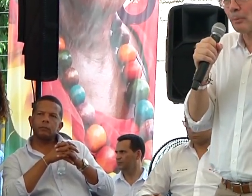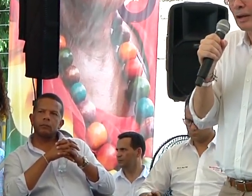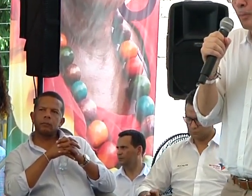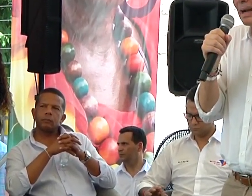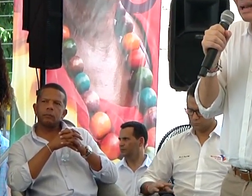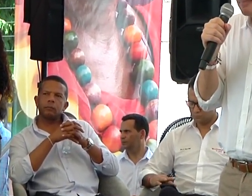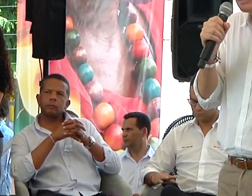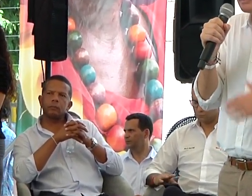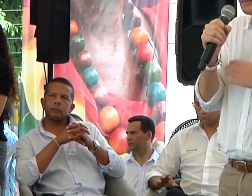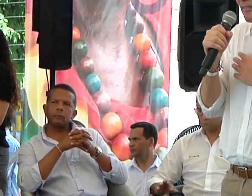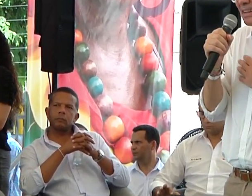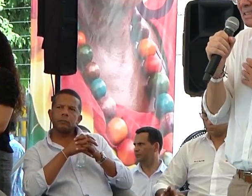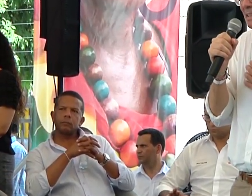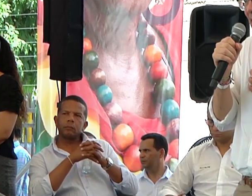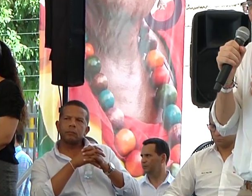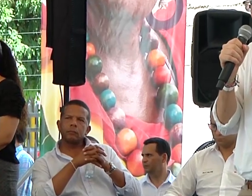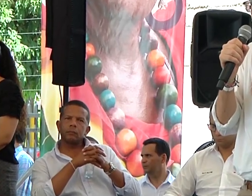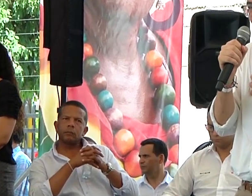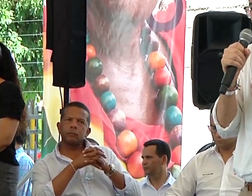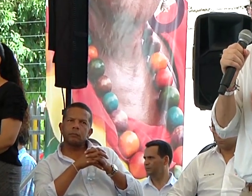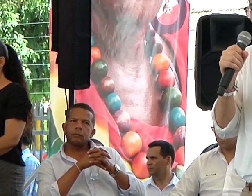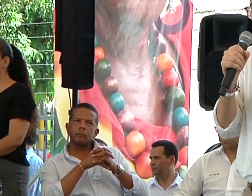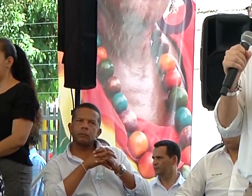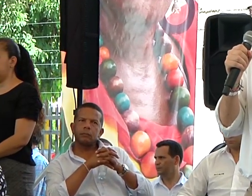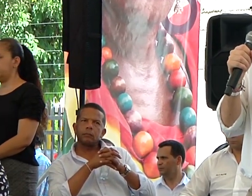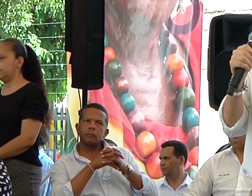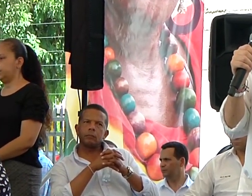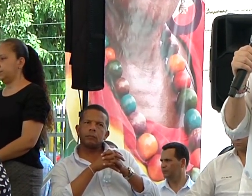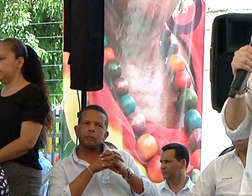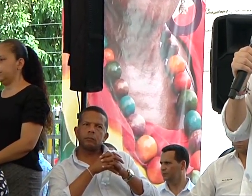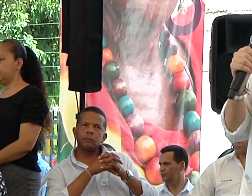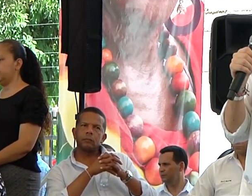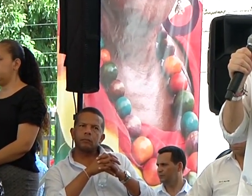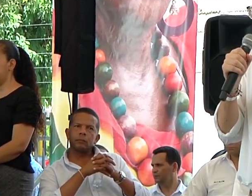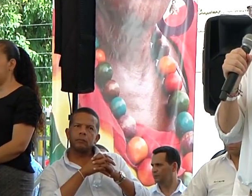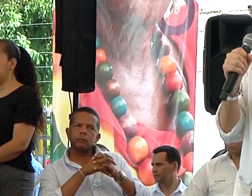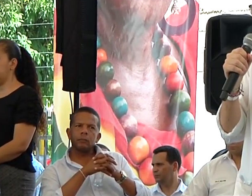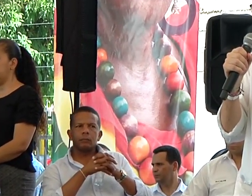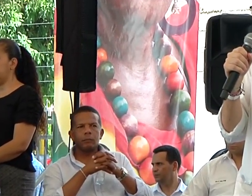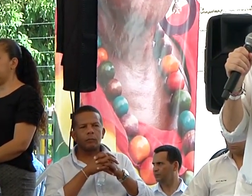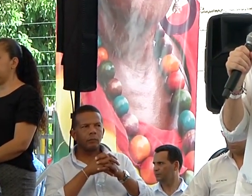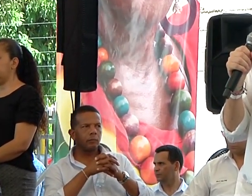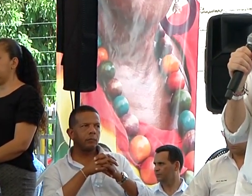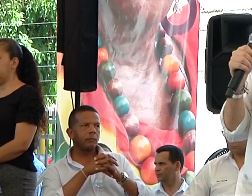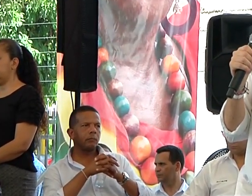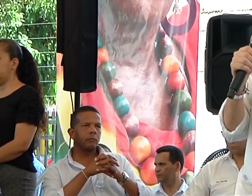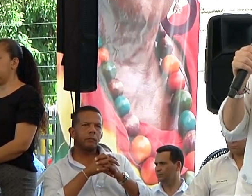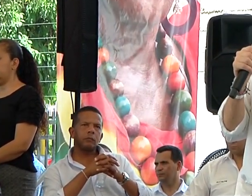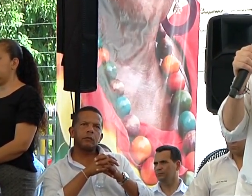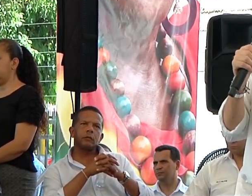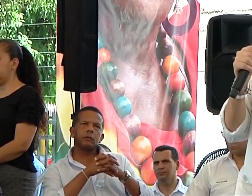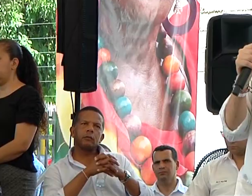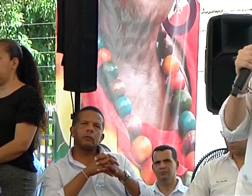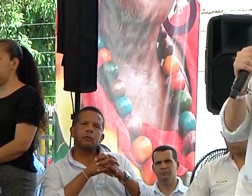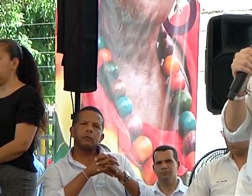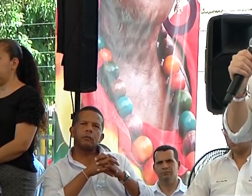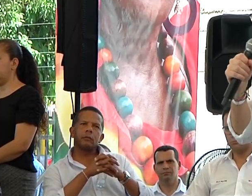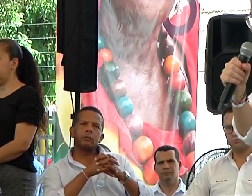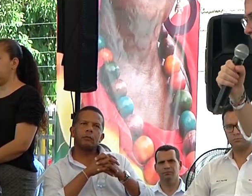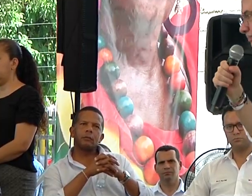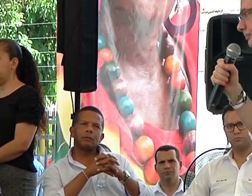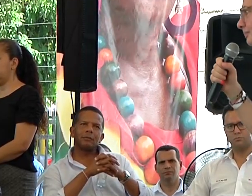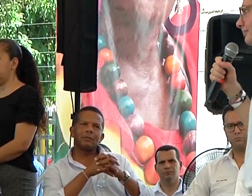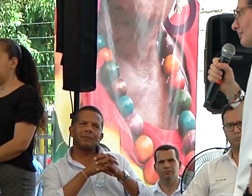en esos términos, recuperar la paz, la felicidad en los corazones. Para que cuando Matilde camina, sonría a la